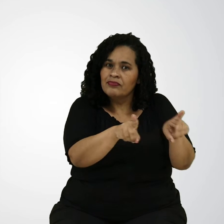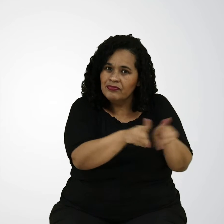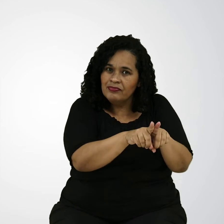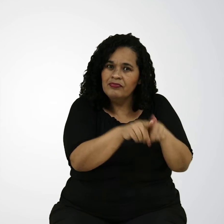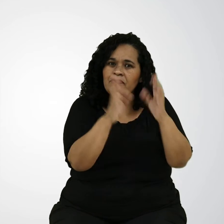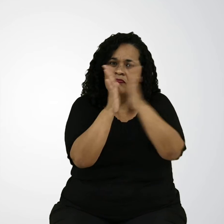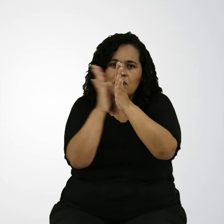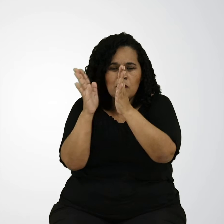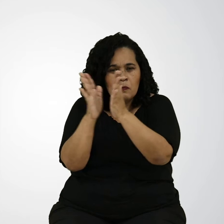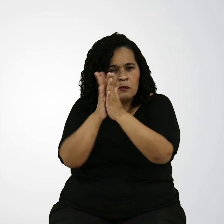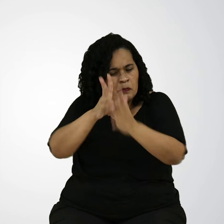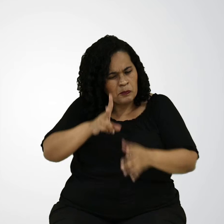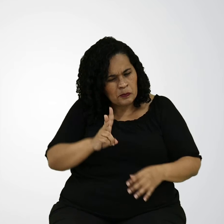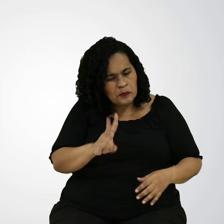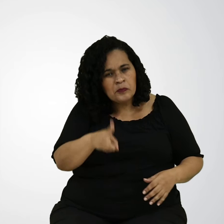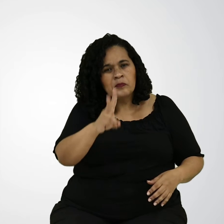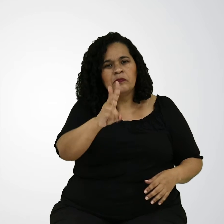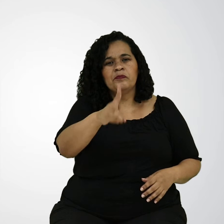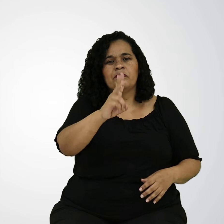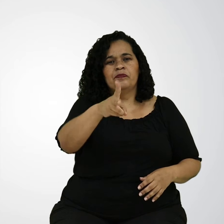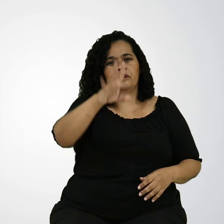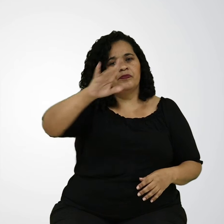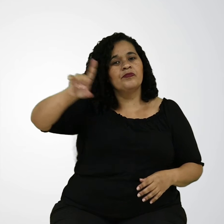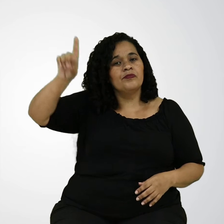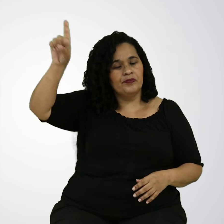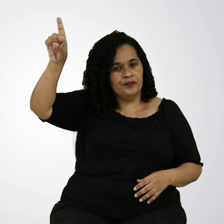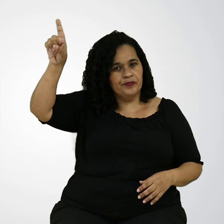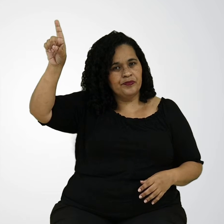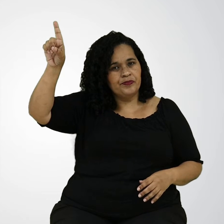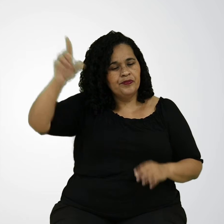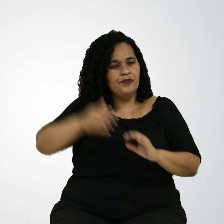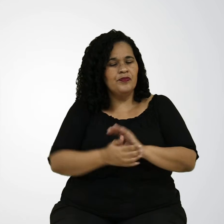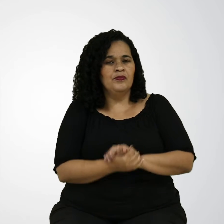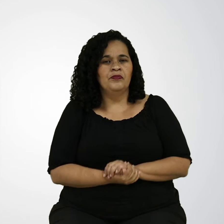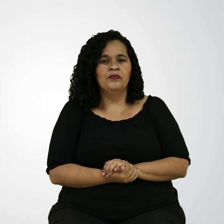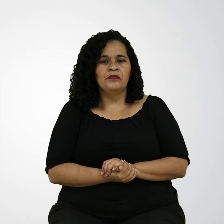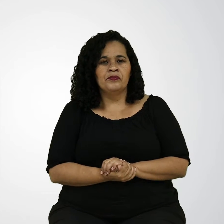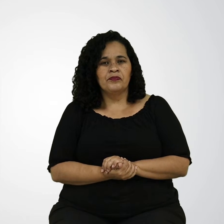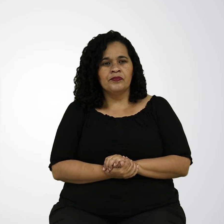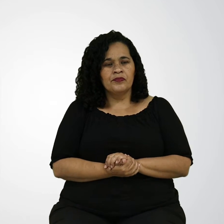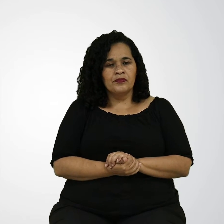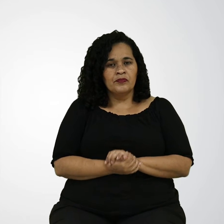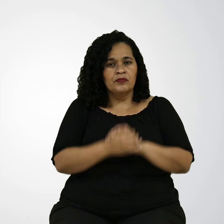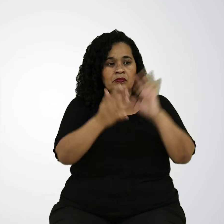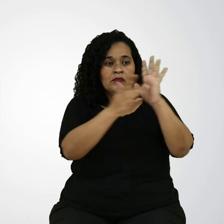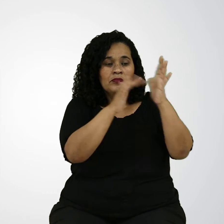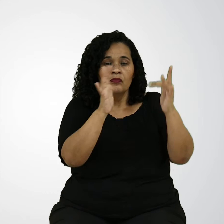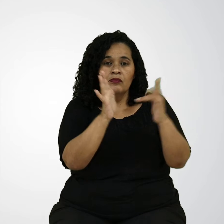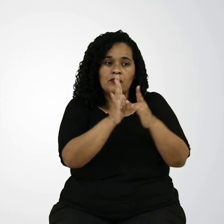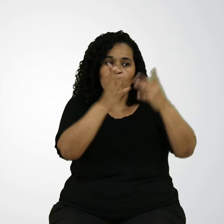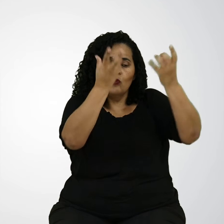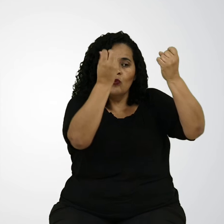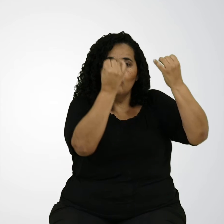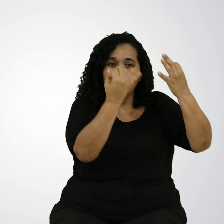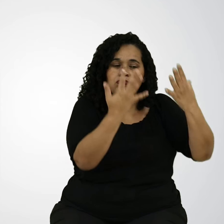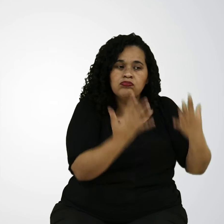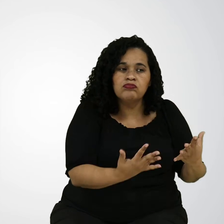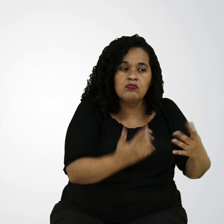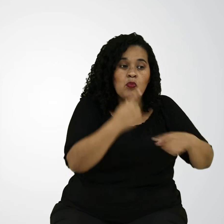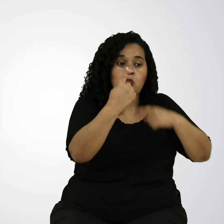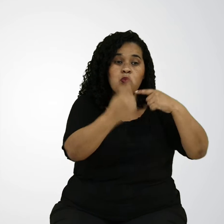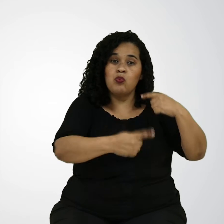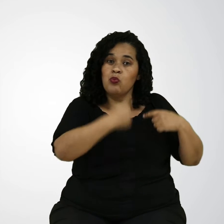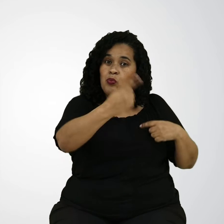apresentou o Sermão da Montanha, né, que é a vontade dele para os seus seguidores, tem lá, quando orar, dando a ideia que